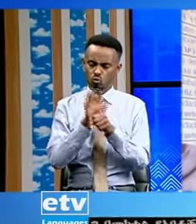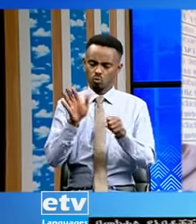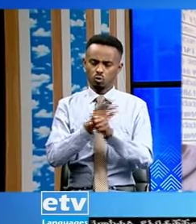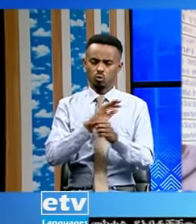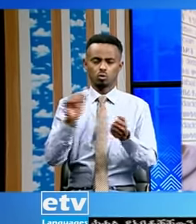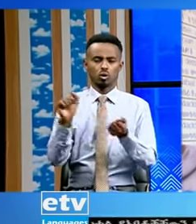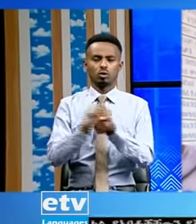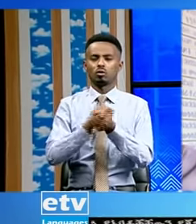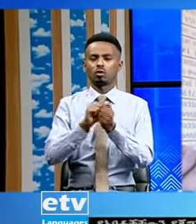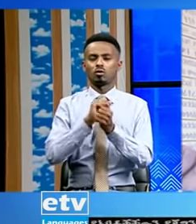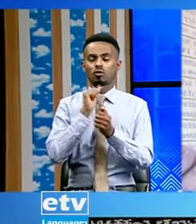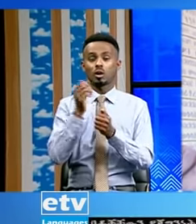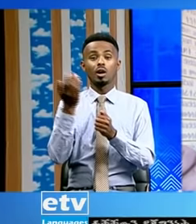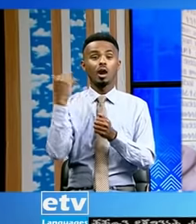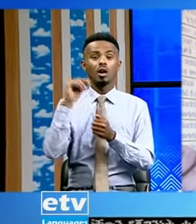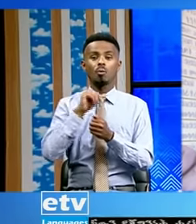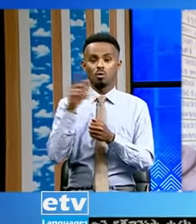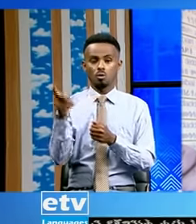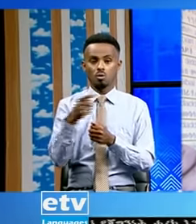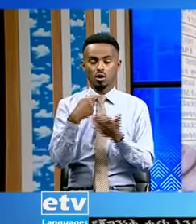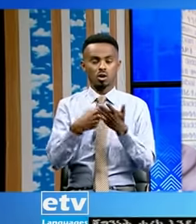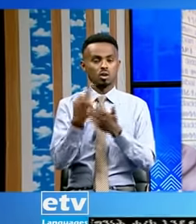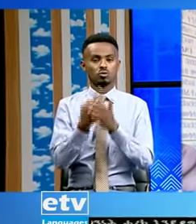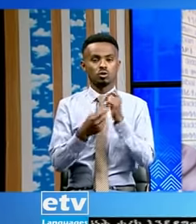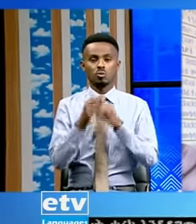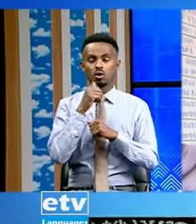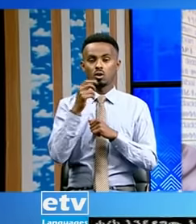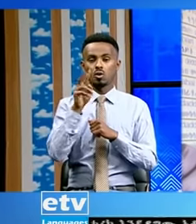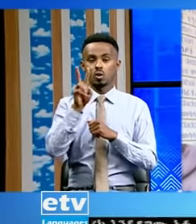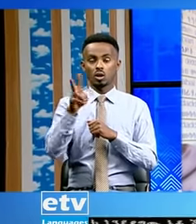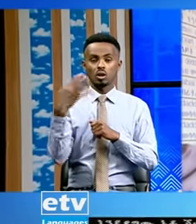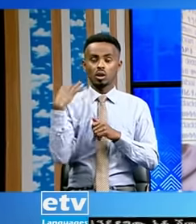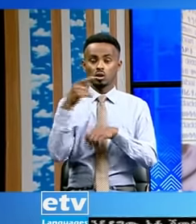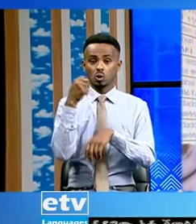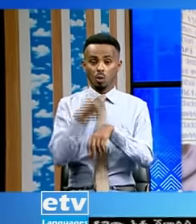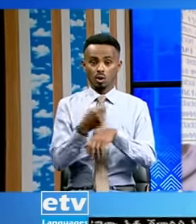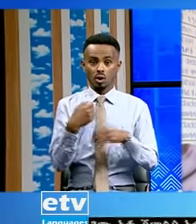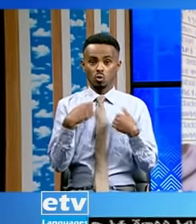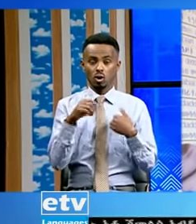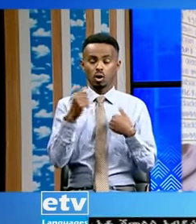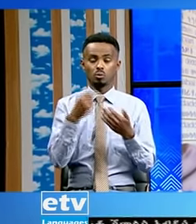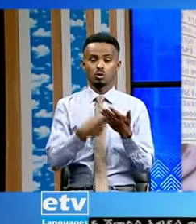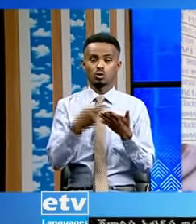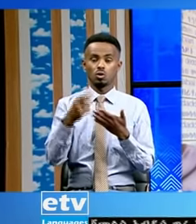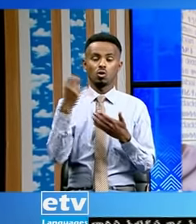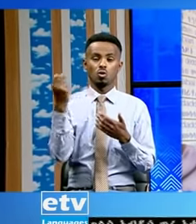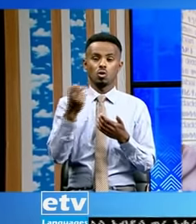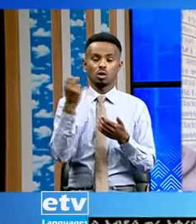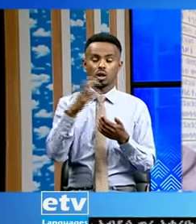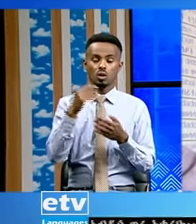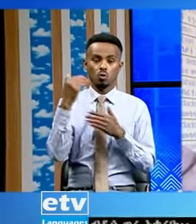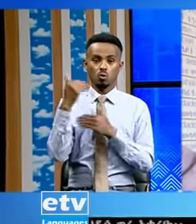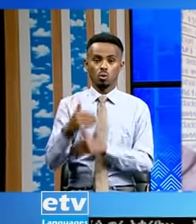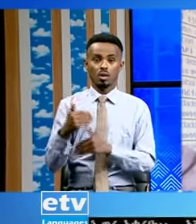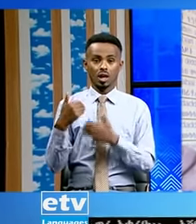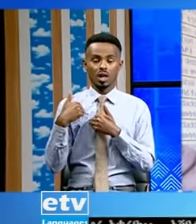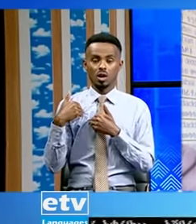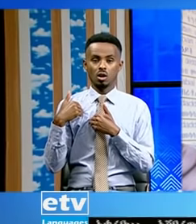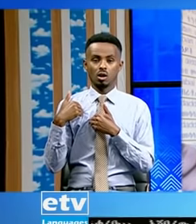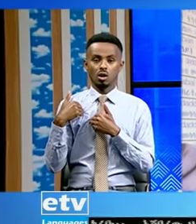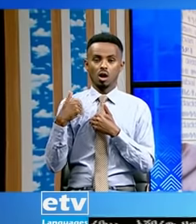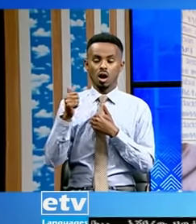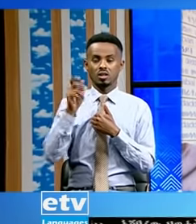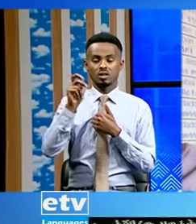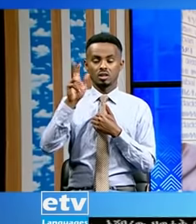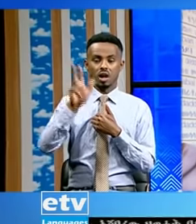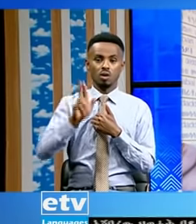ነው የተደረገው። ይሄ ብቻ አይደለም፣ ሁለት ጤና ጣቢያዎች አሉ ሌላ በዚሁ ወረዳና ጎረቤት ላይ ያለ አዳር ወረዳ